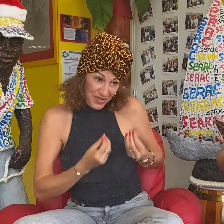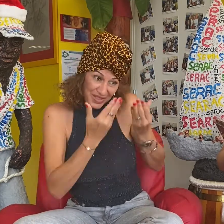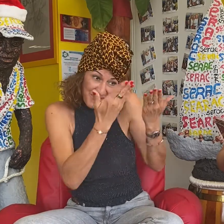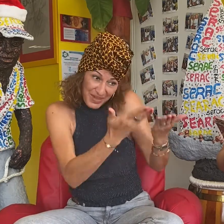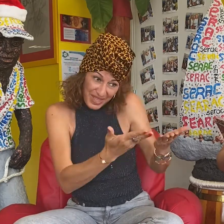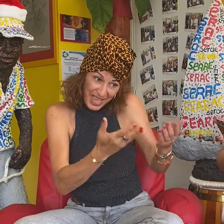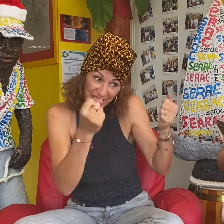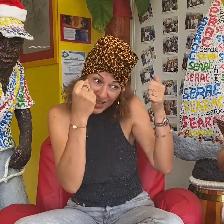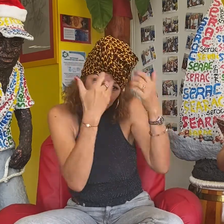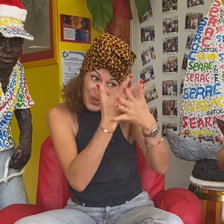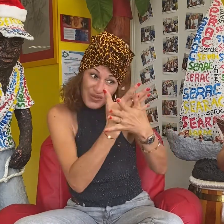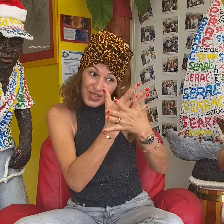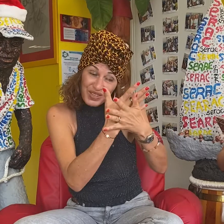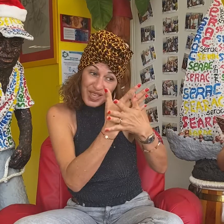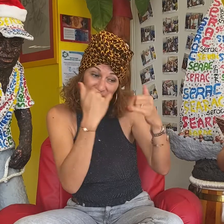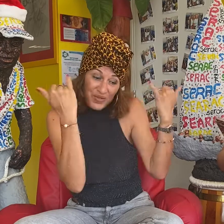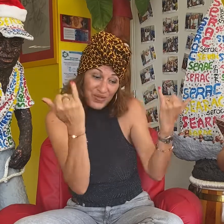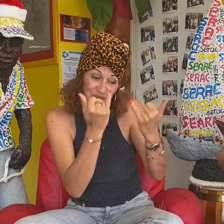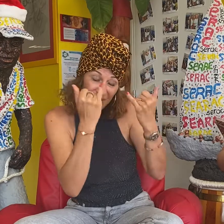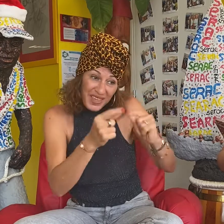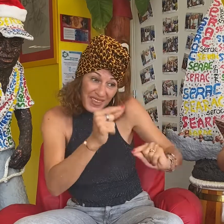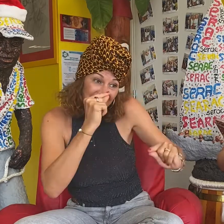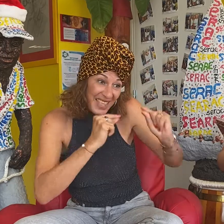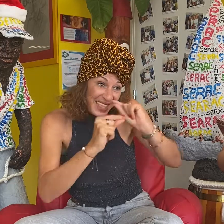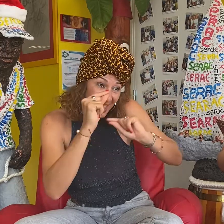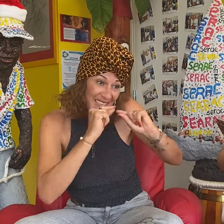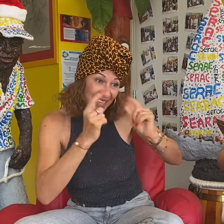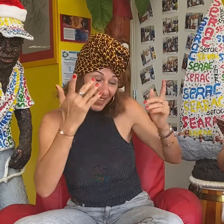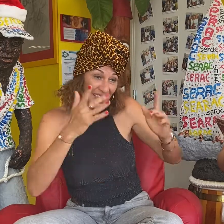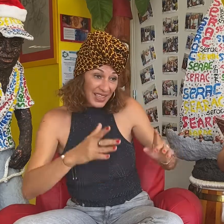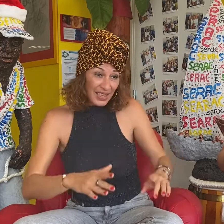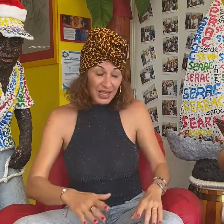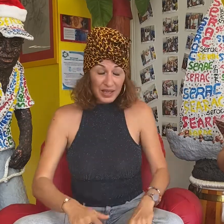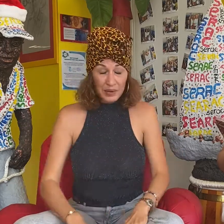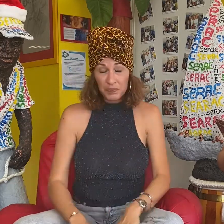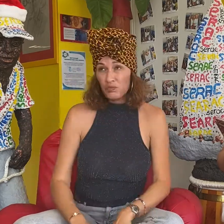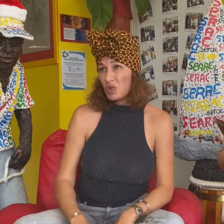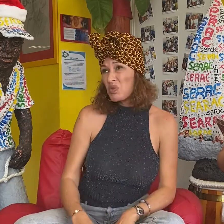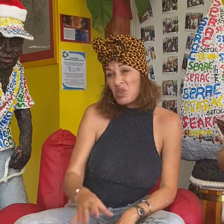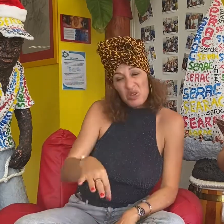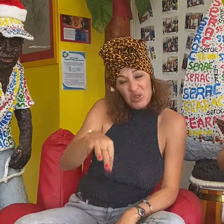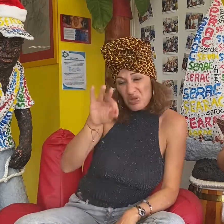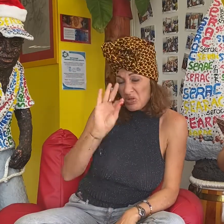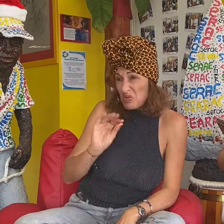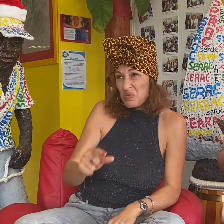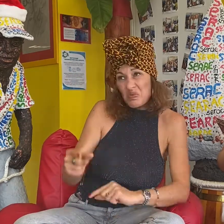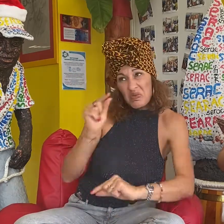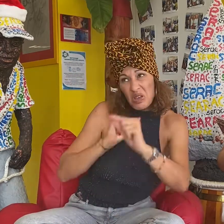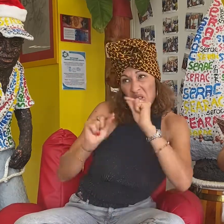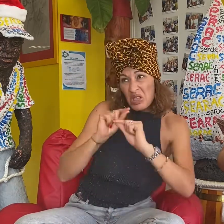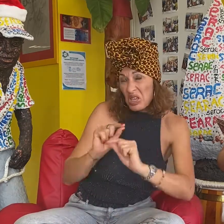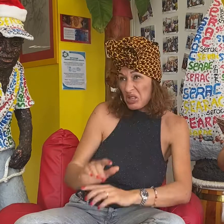surprise pour jouer avec ta dinette. Et si je ne retrouve pas toute ma dinette?